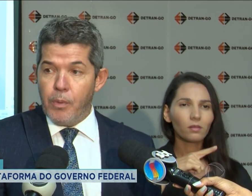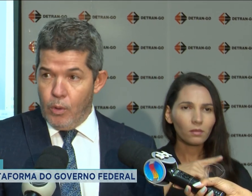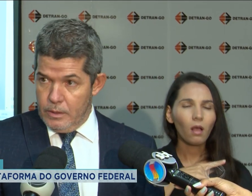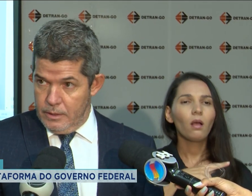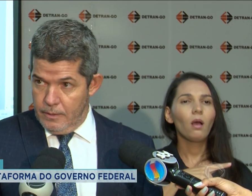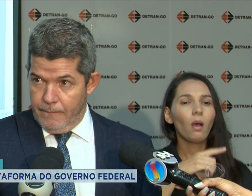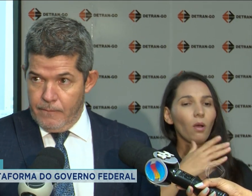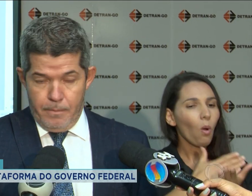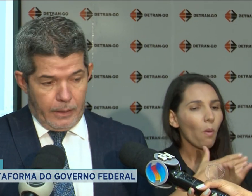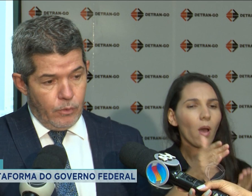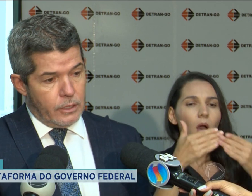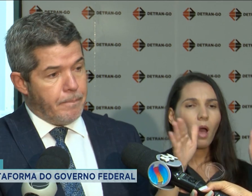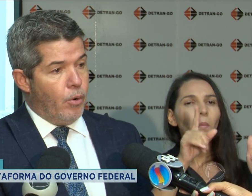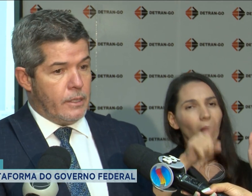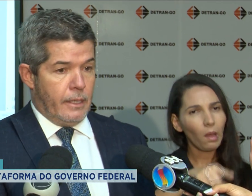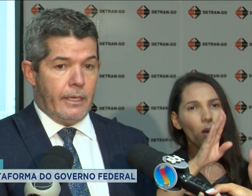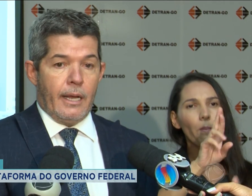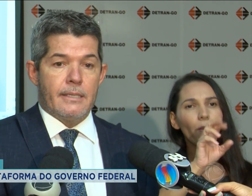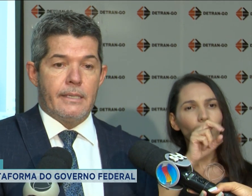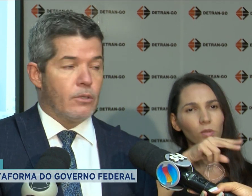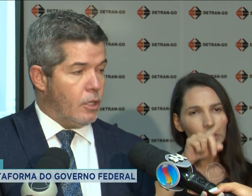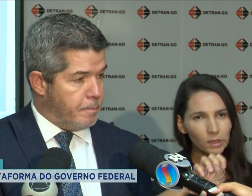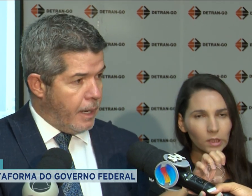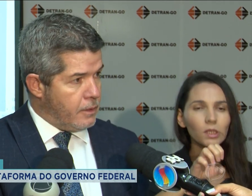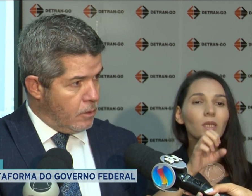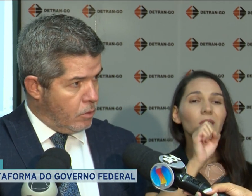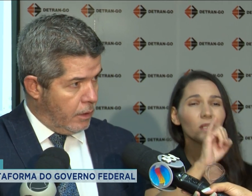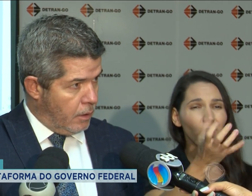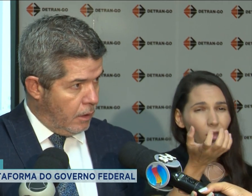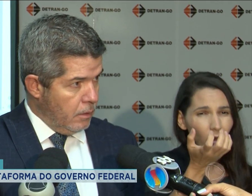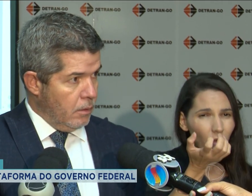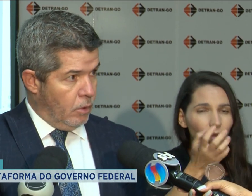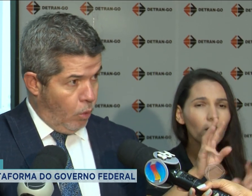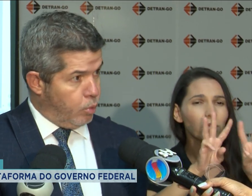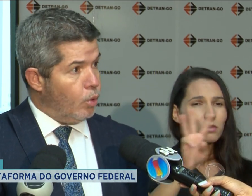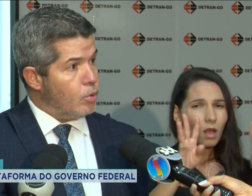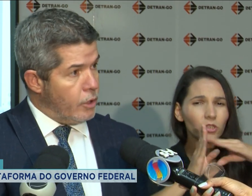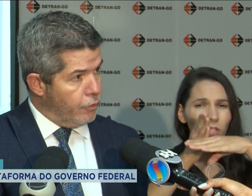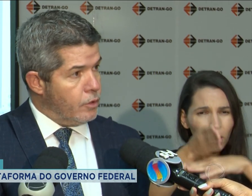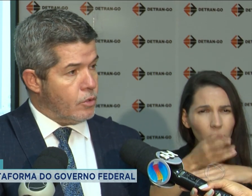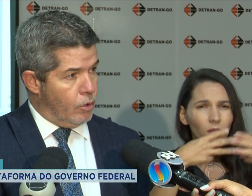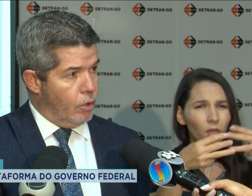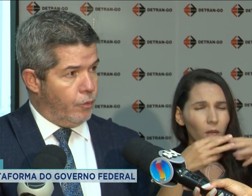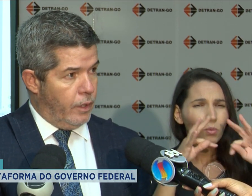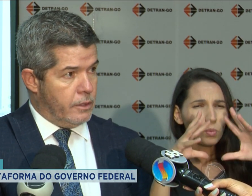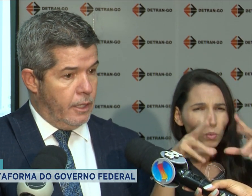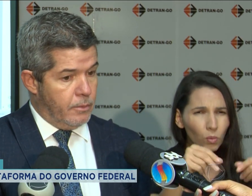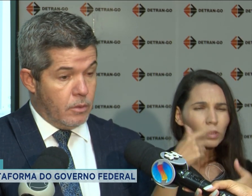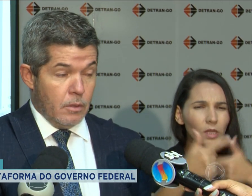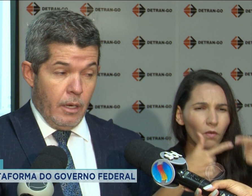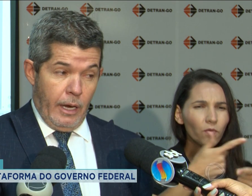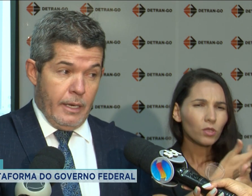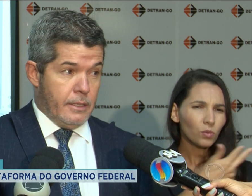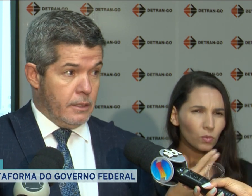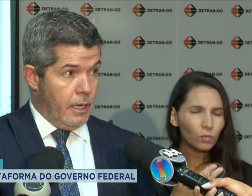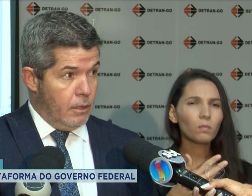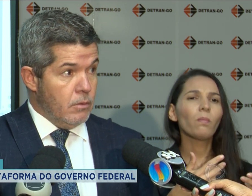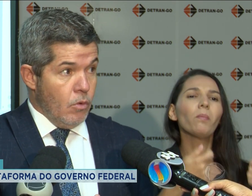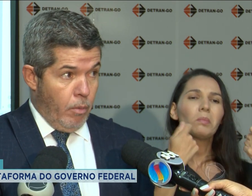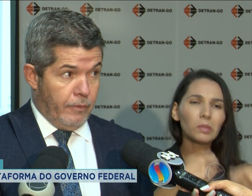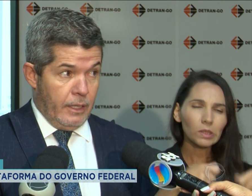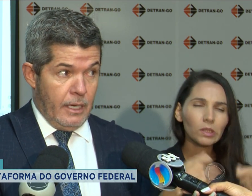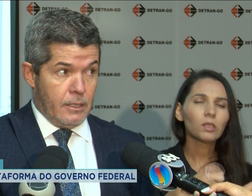validação bronze para que você possa ter acesso às páginas do ao todosos serviços que nós oferecemos é